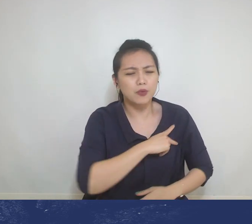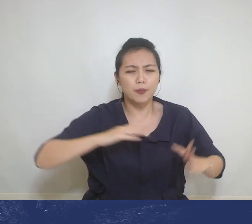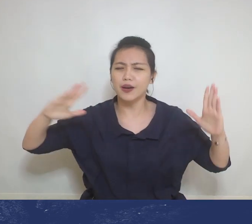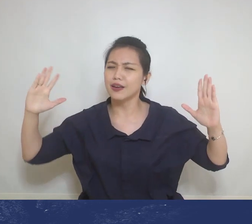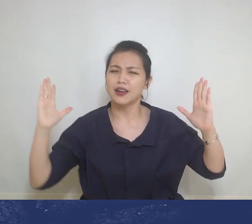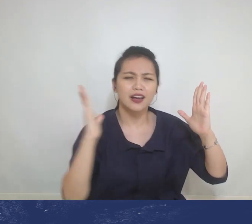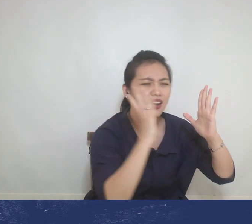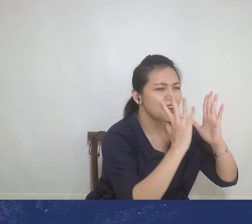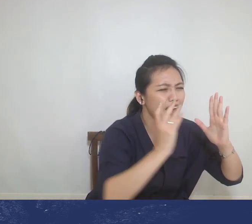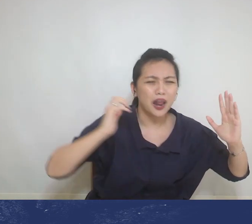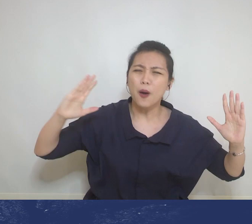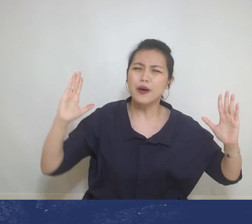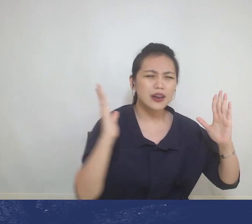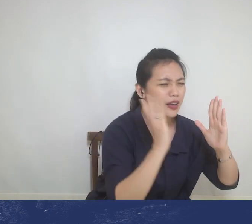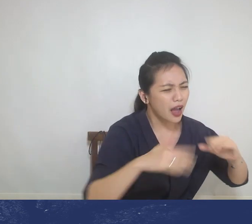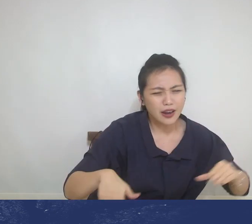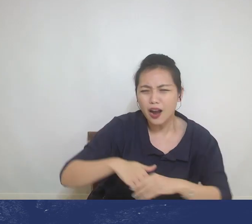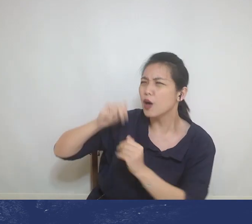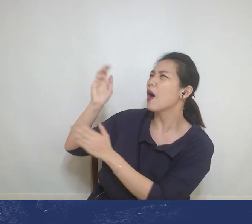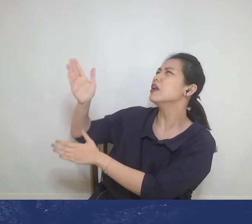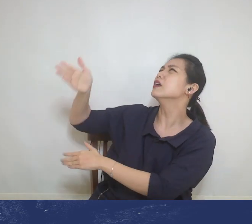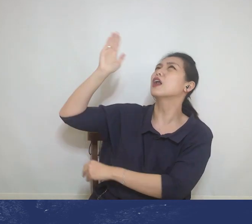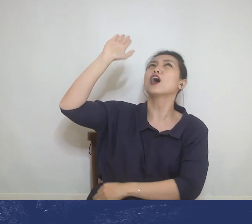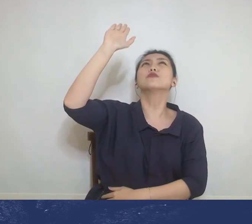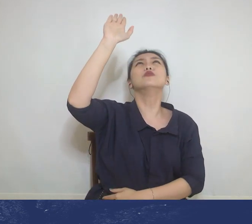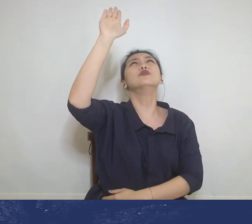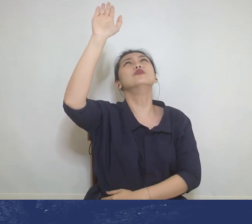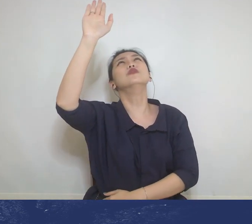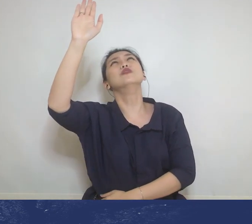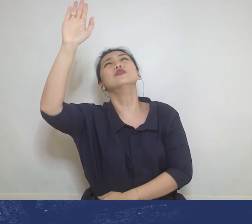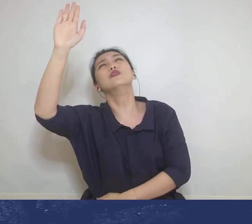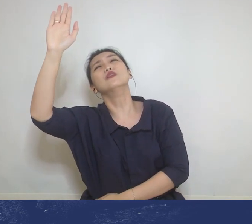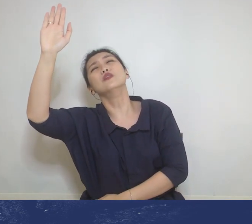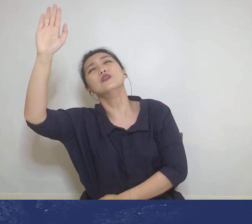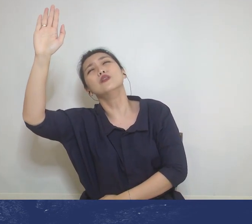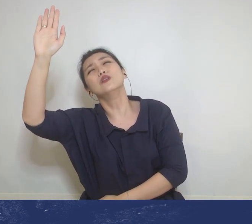bawa kami mendekat ke hadirat-Mu Tuhan.